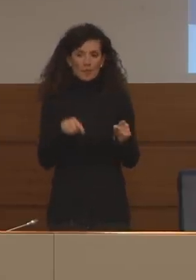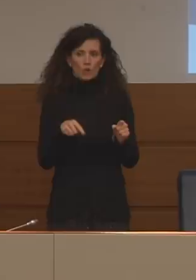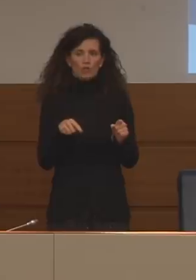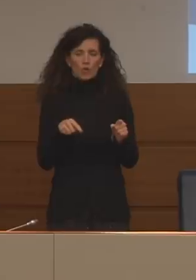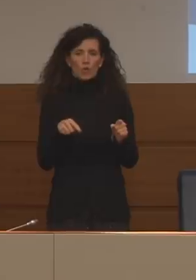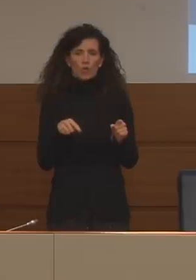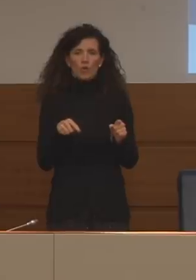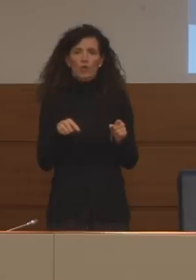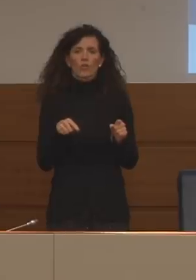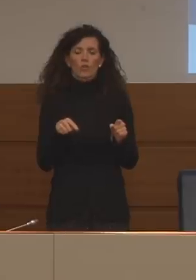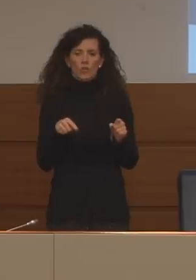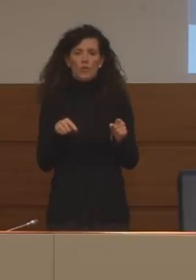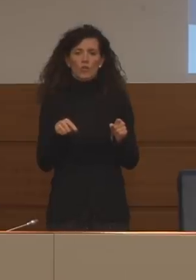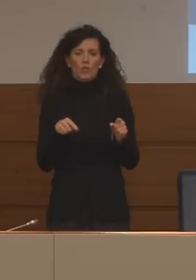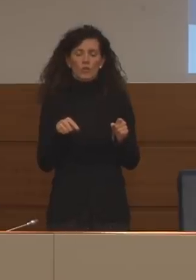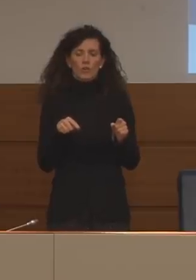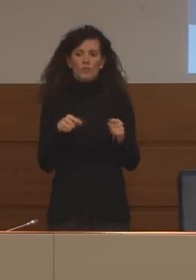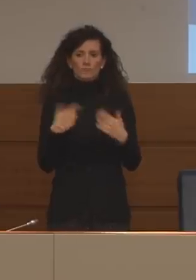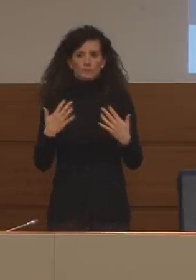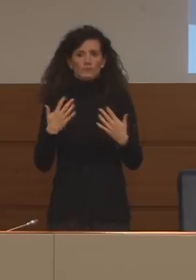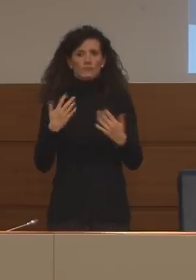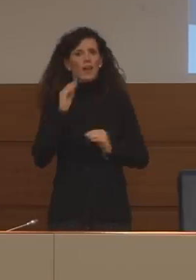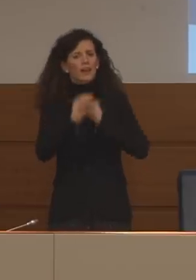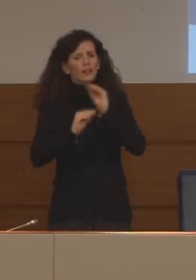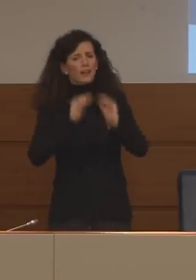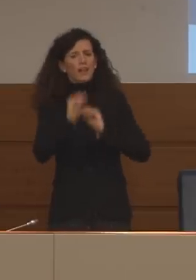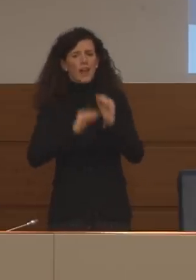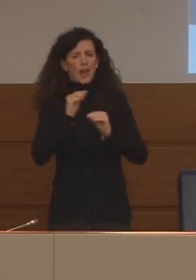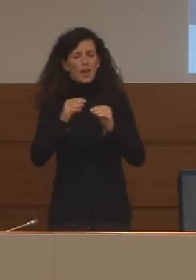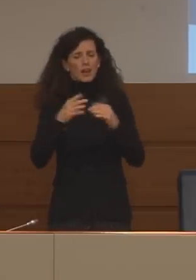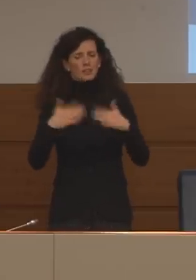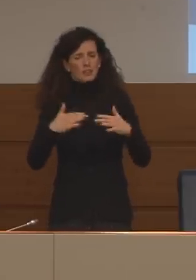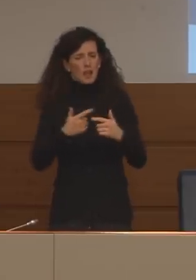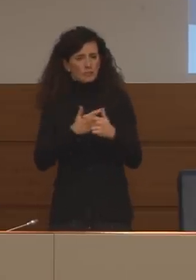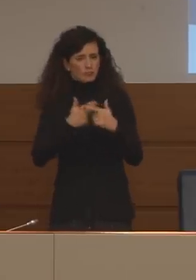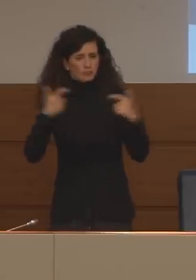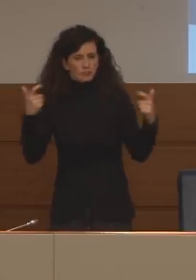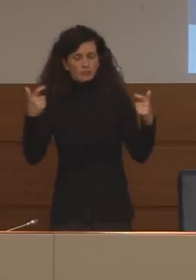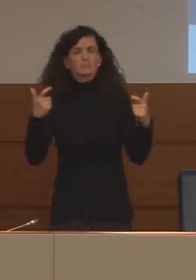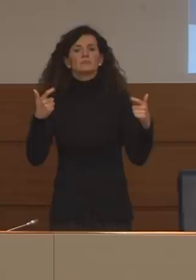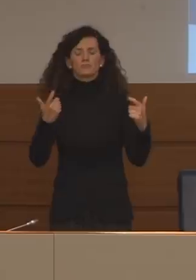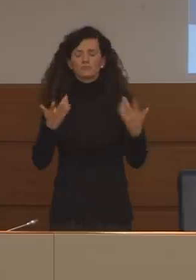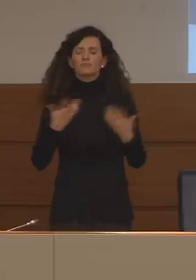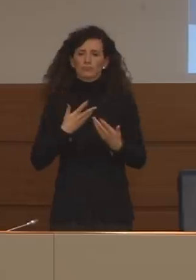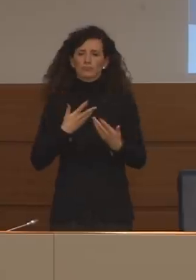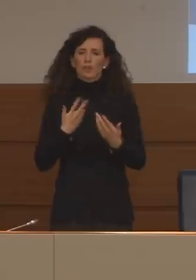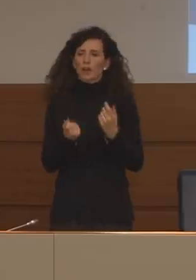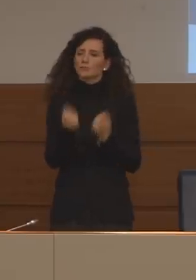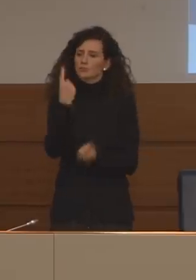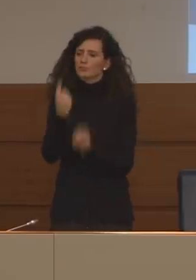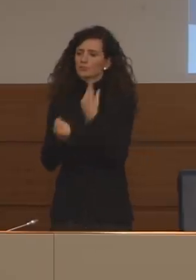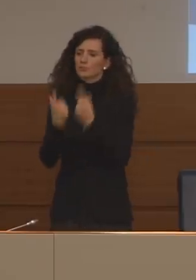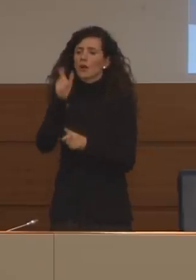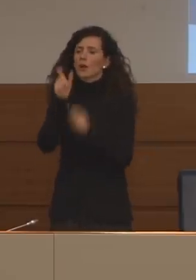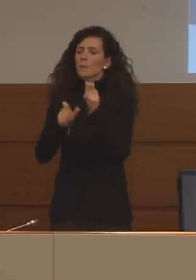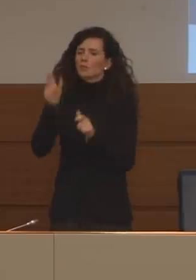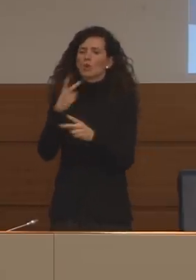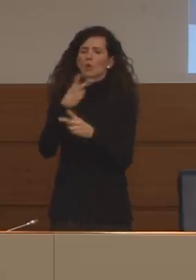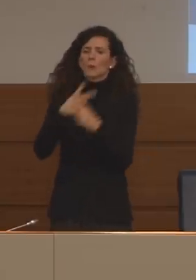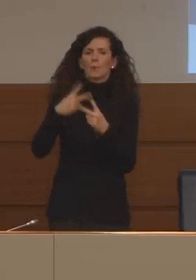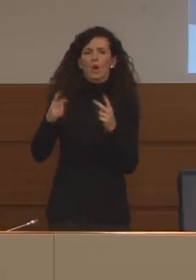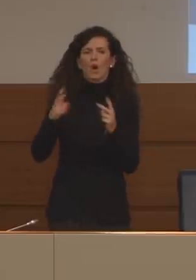domanda assai elevata si registrano anche tentativi di speculazione e anche